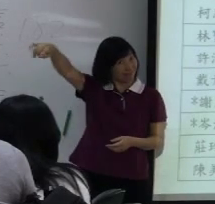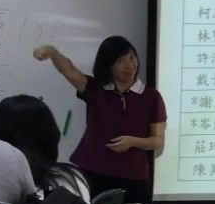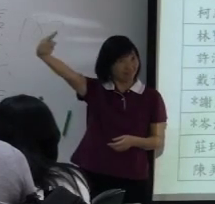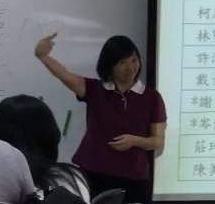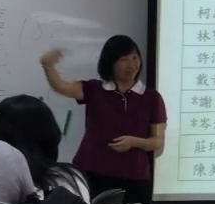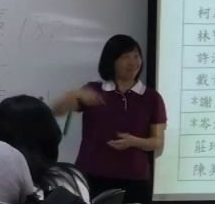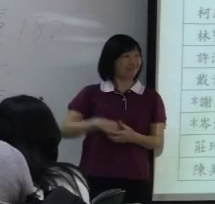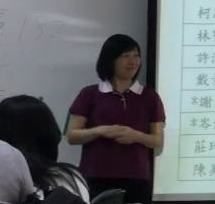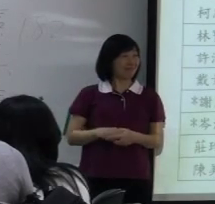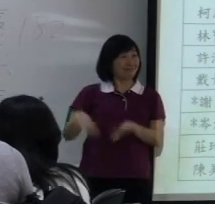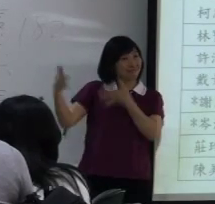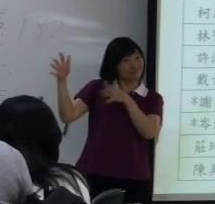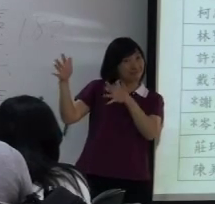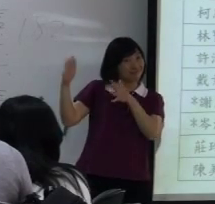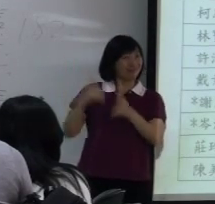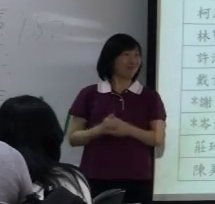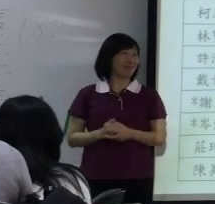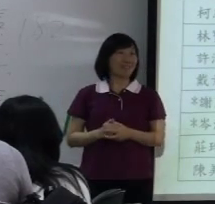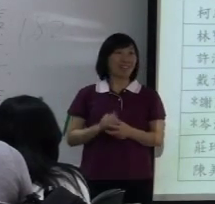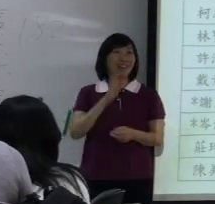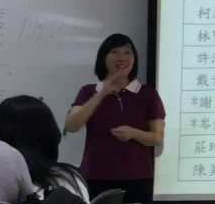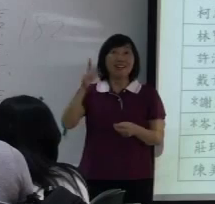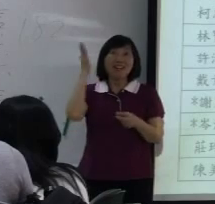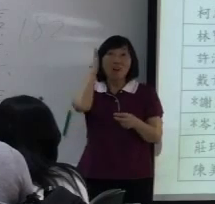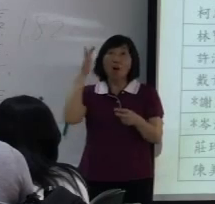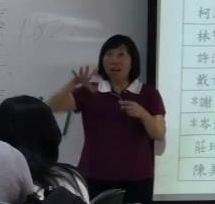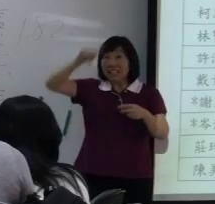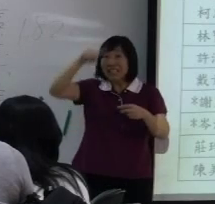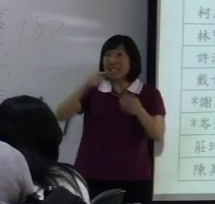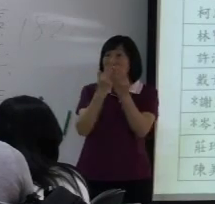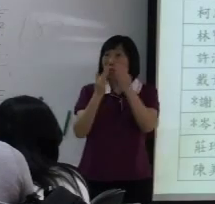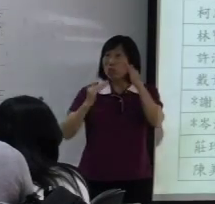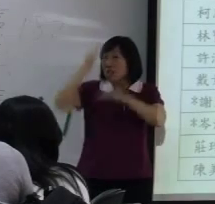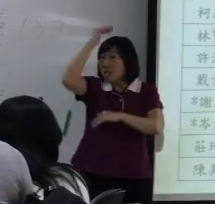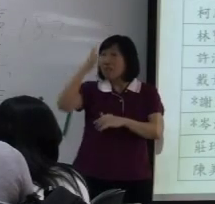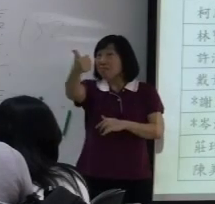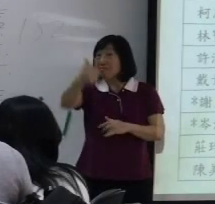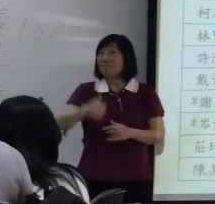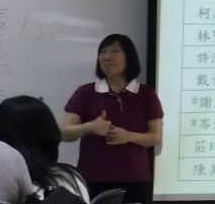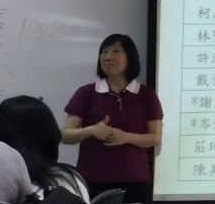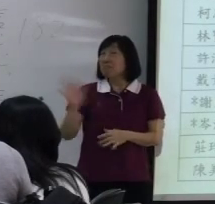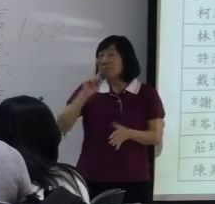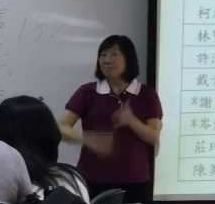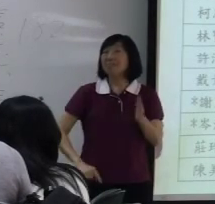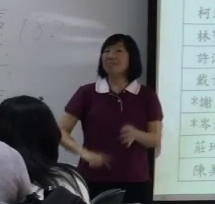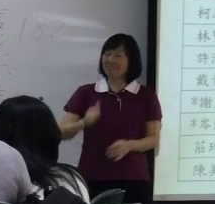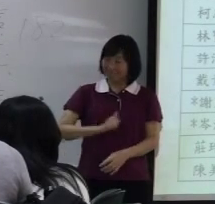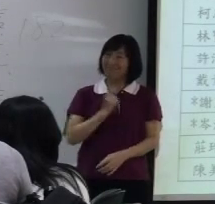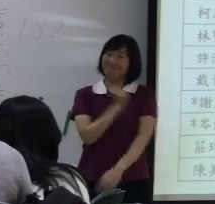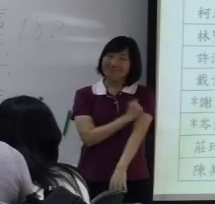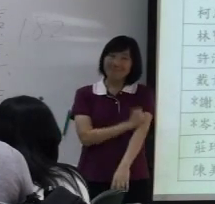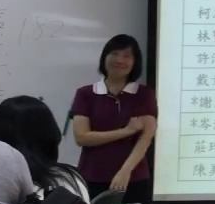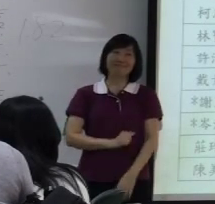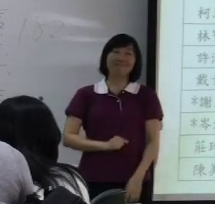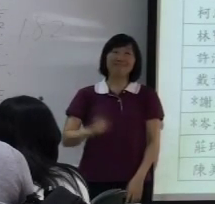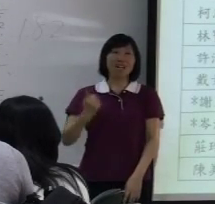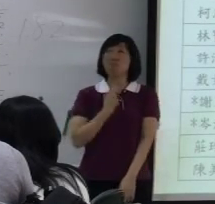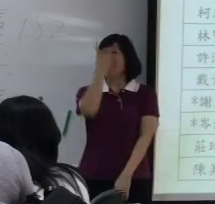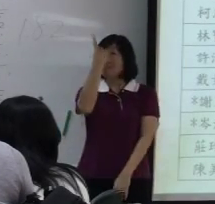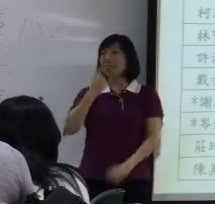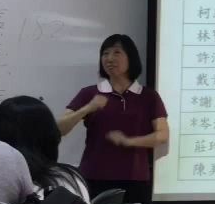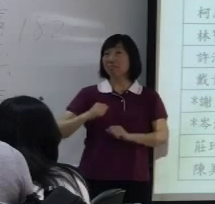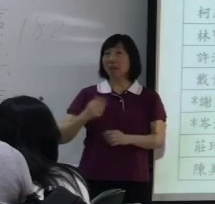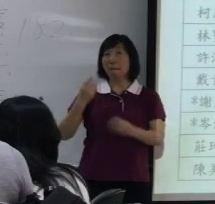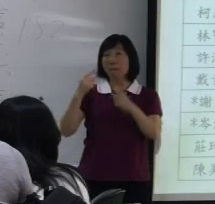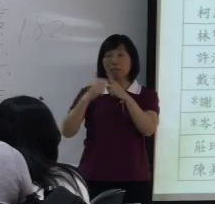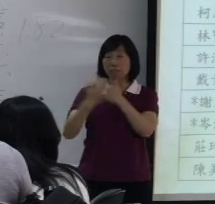大学生哦，聋人上高等教育哦，哦，不容易哦。非常辛苦哦，单打独斗出